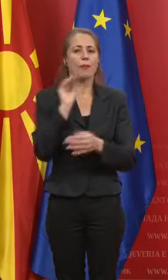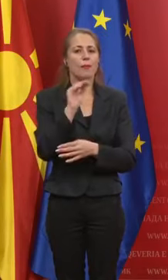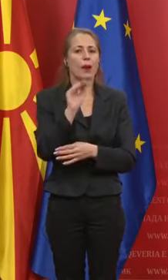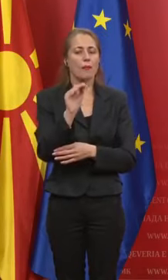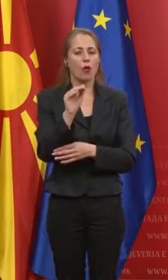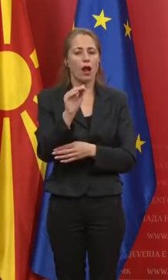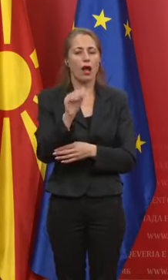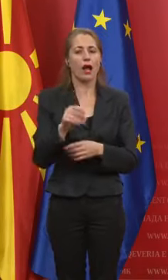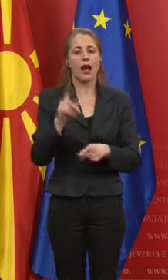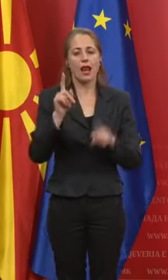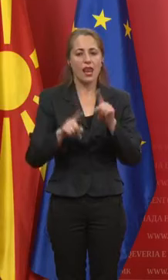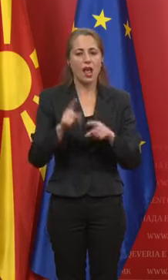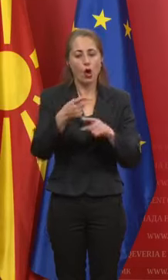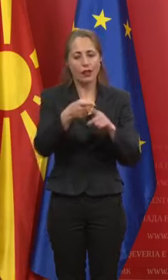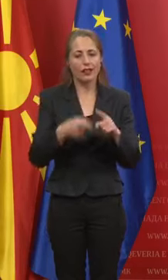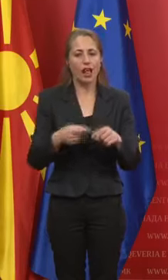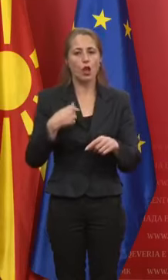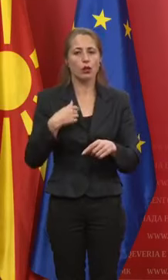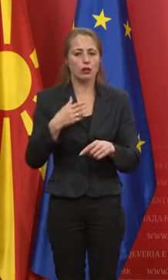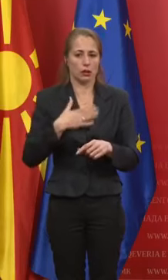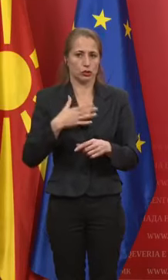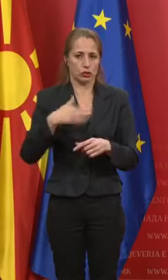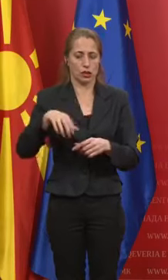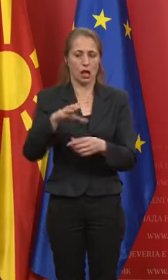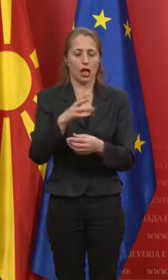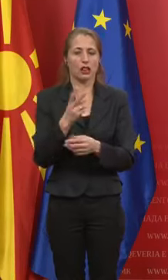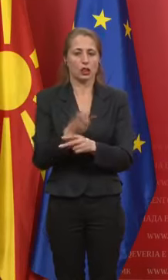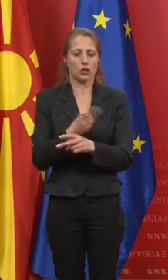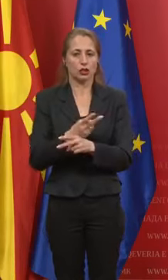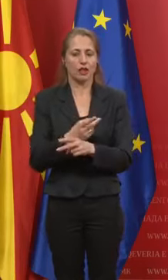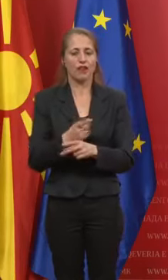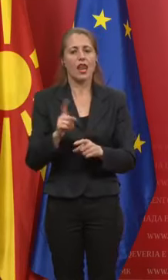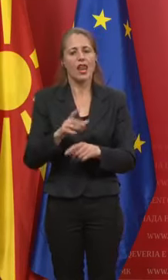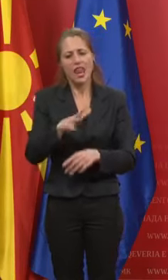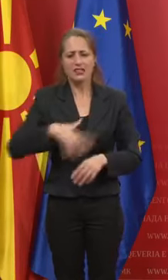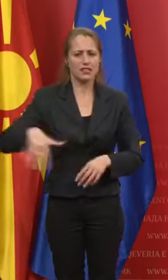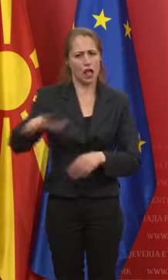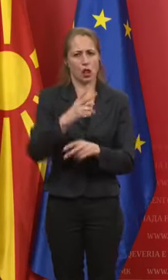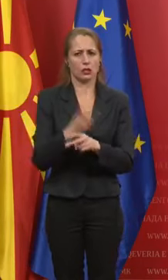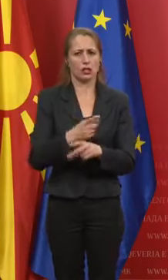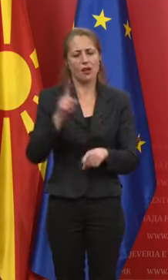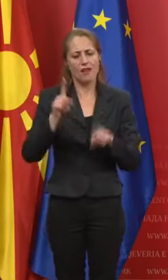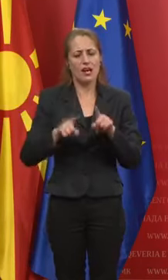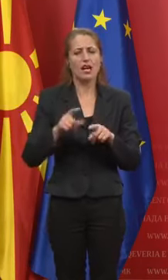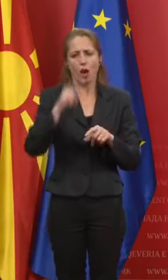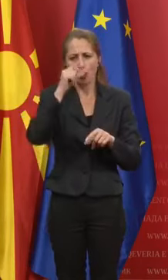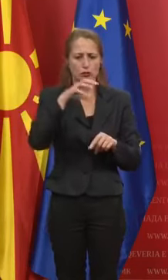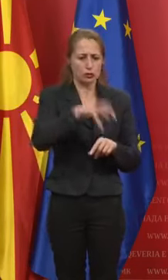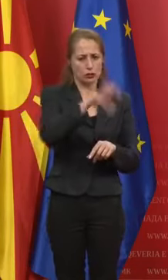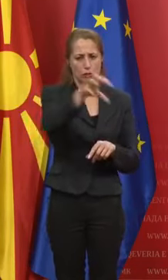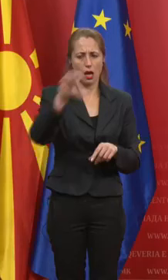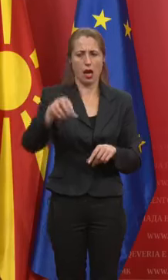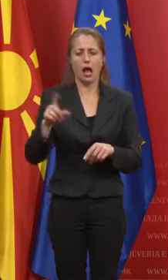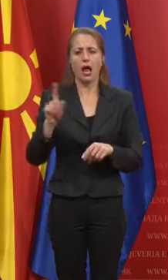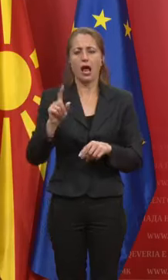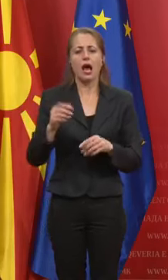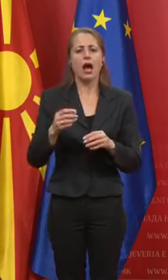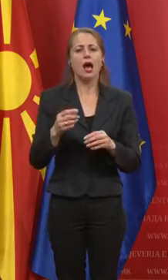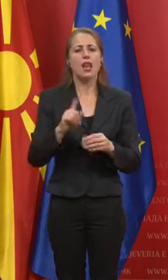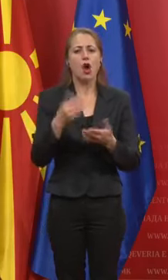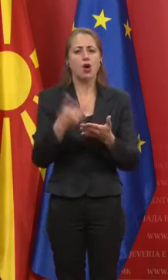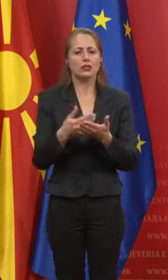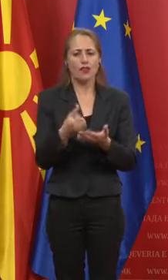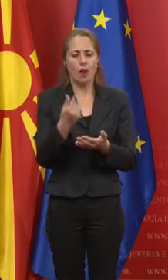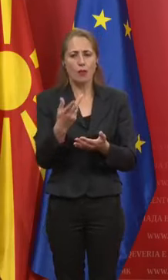одреден дел од земјата, значи не на територијата на целата земја, и тоа не само врз основа на бројката, туку и врз основа